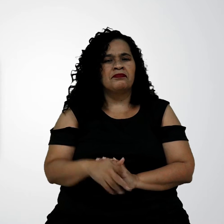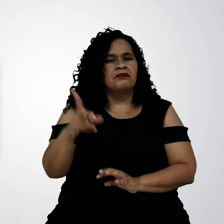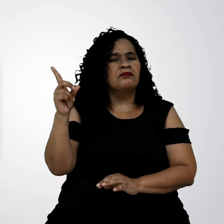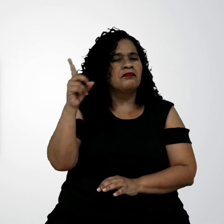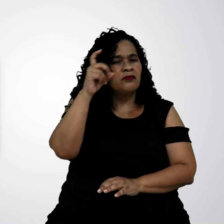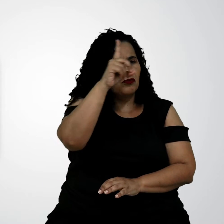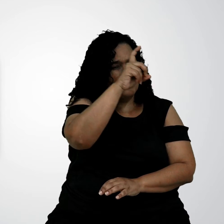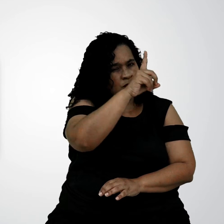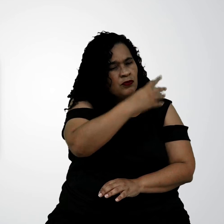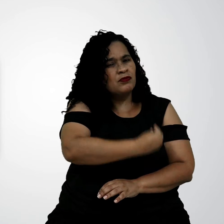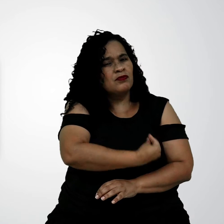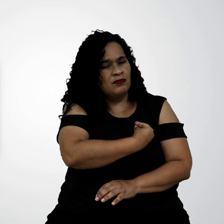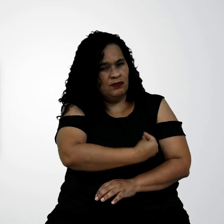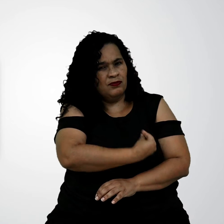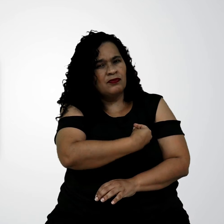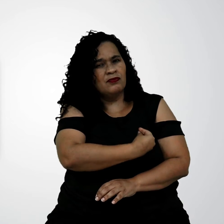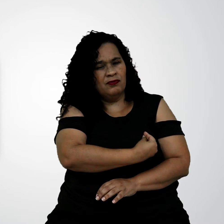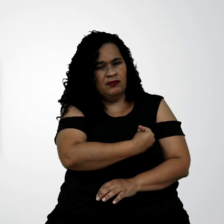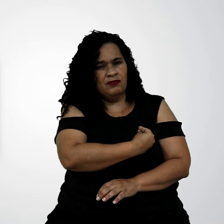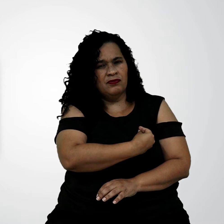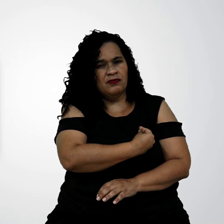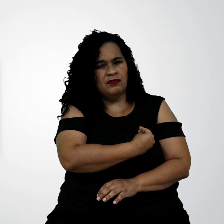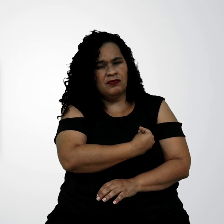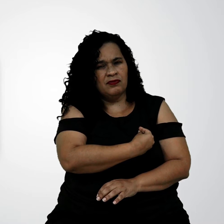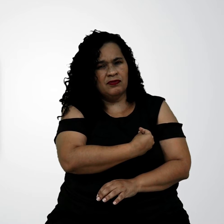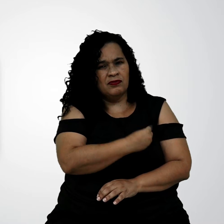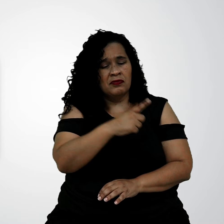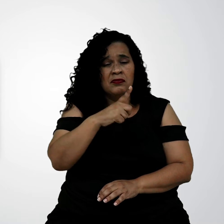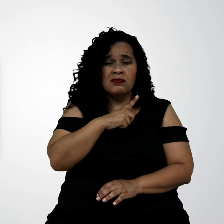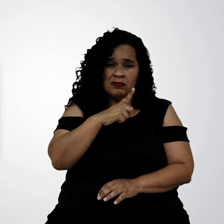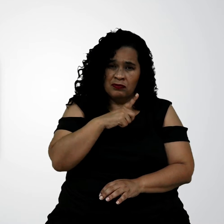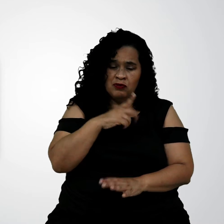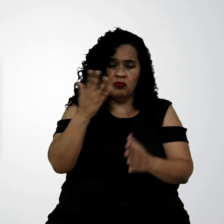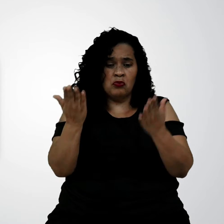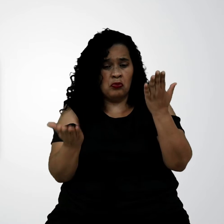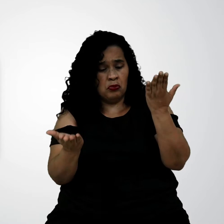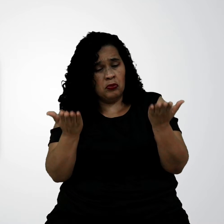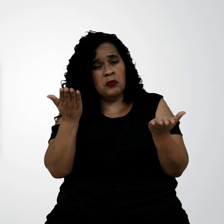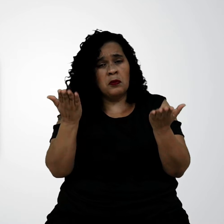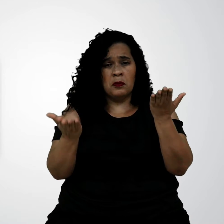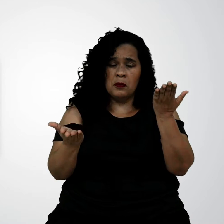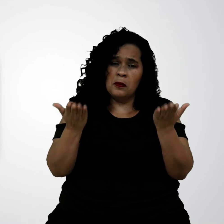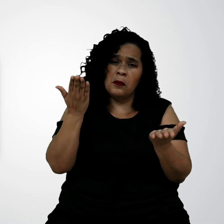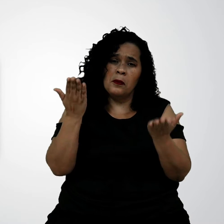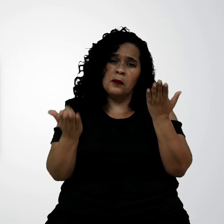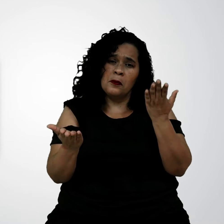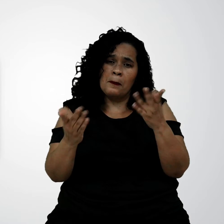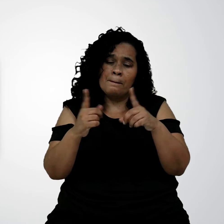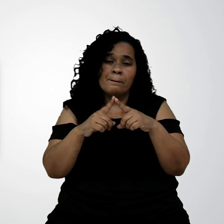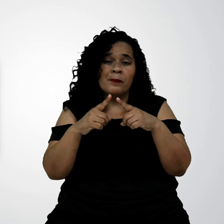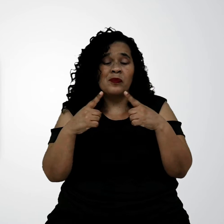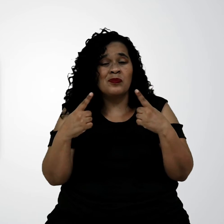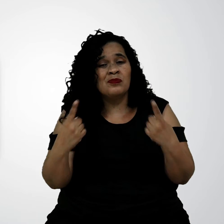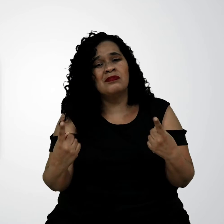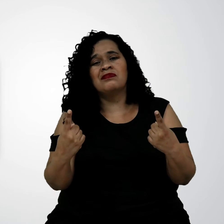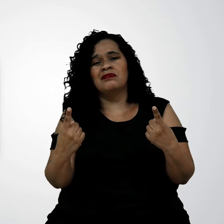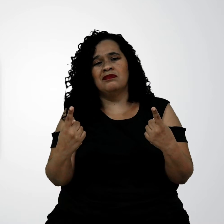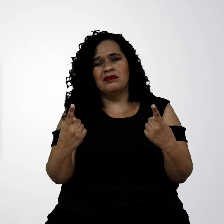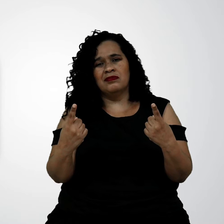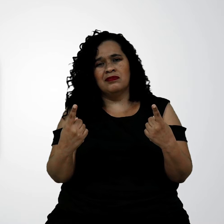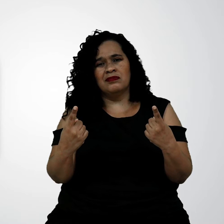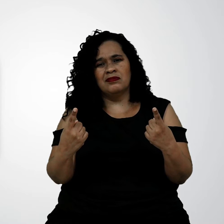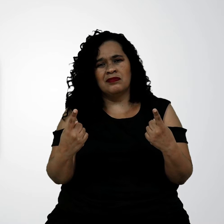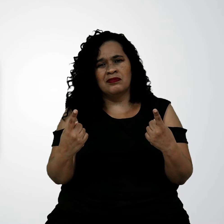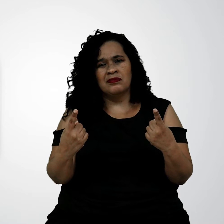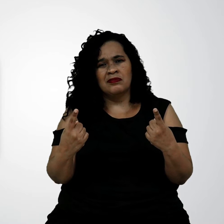porque ele tinha uma certa estabilidade, um certo equilíbrio, mas uma área da sua vida foi capaz